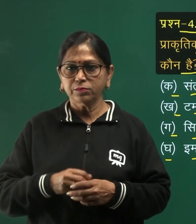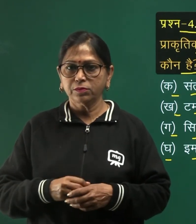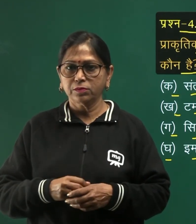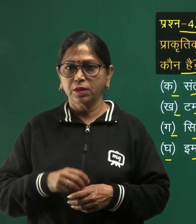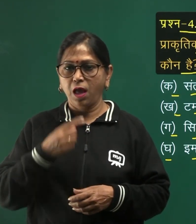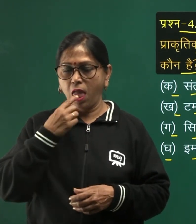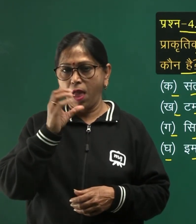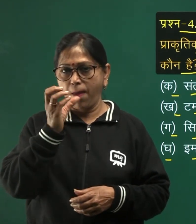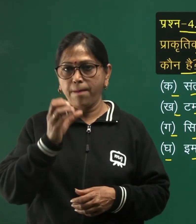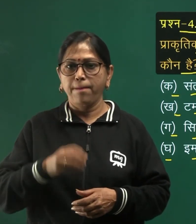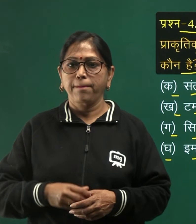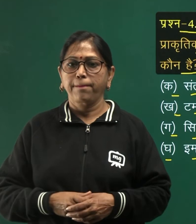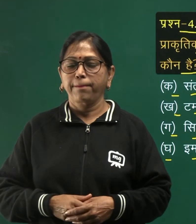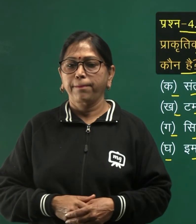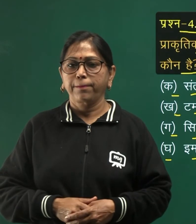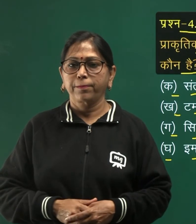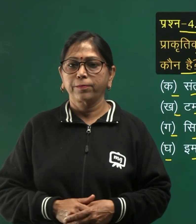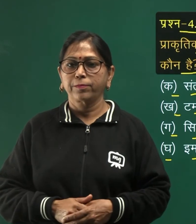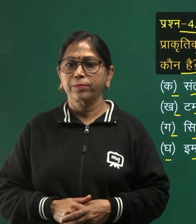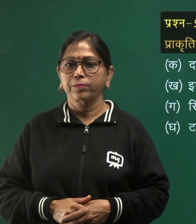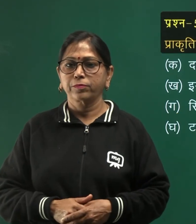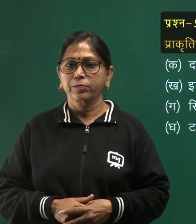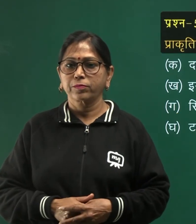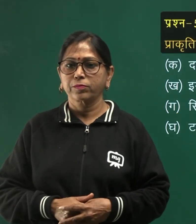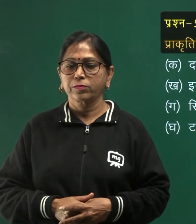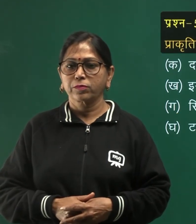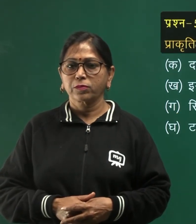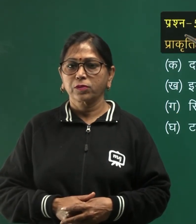savtar नंबर दो टमाटर